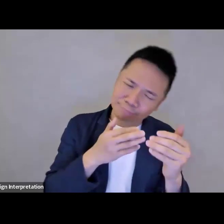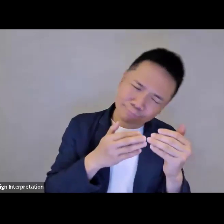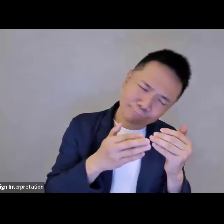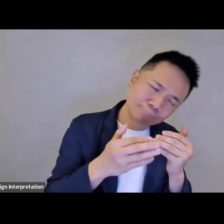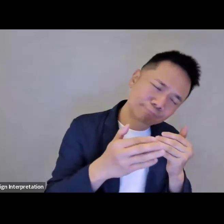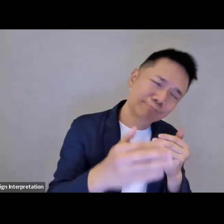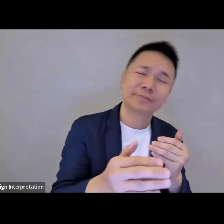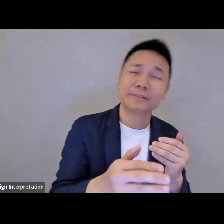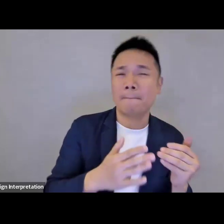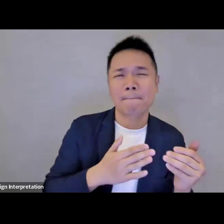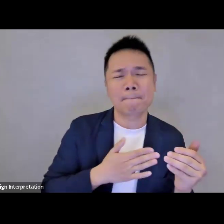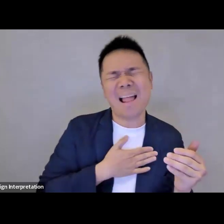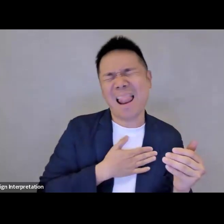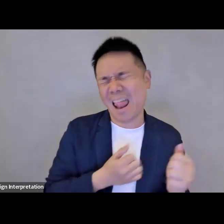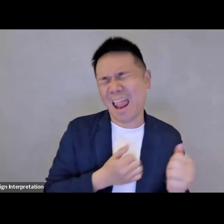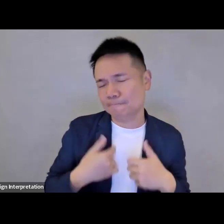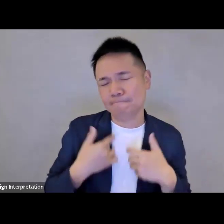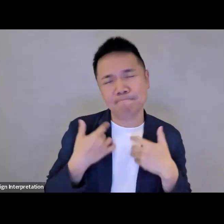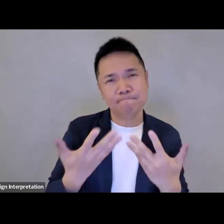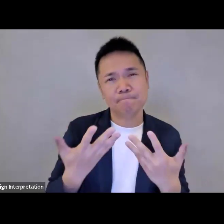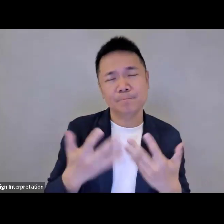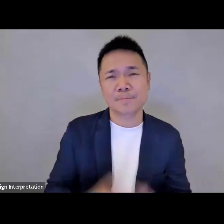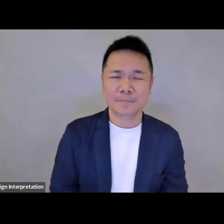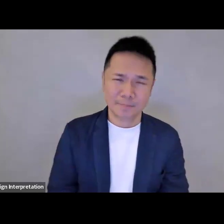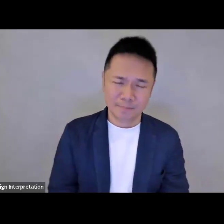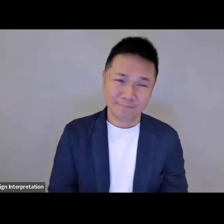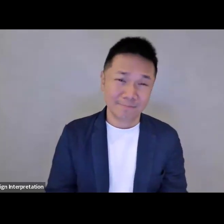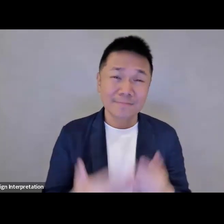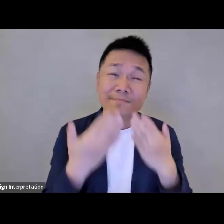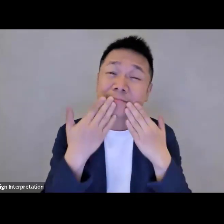他的这些教导，他的这些点子，